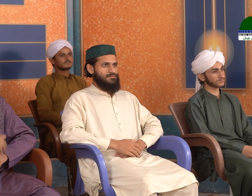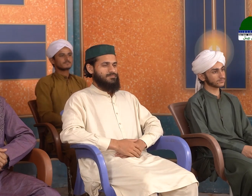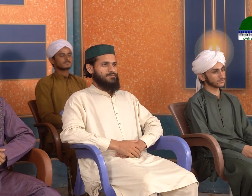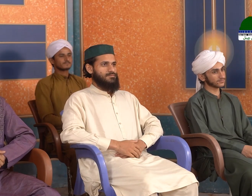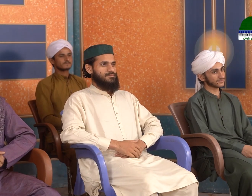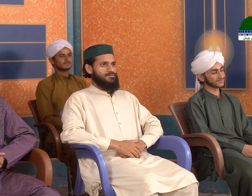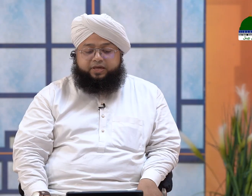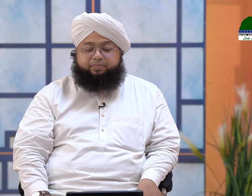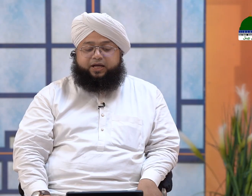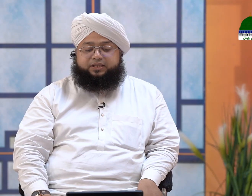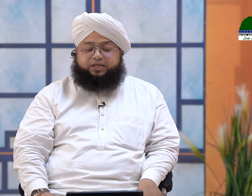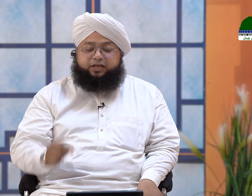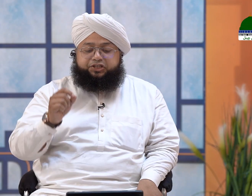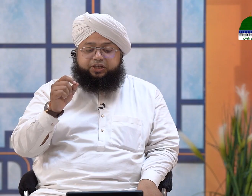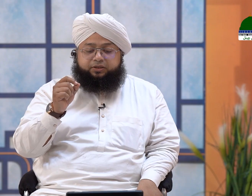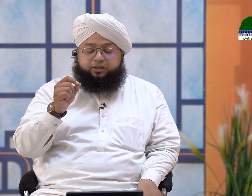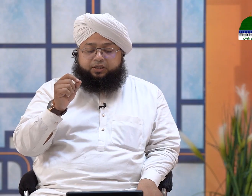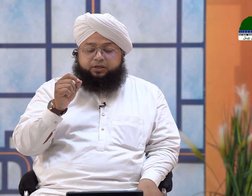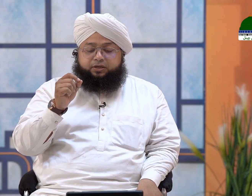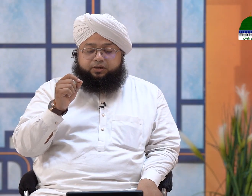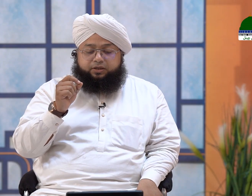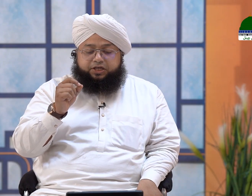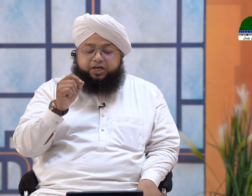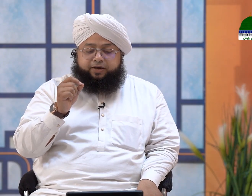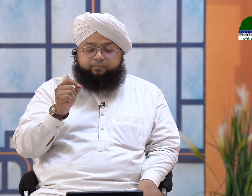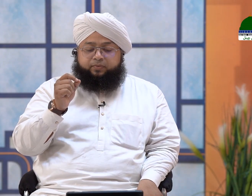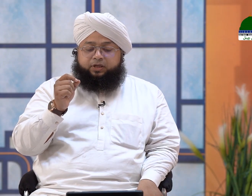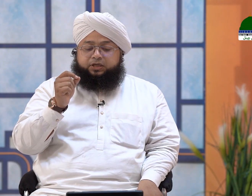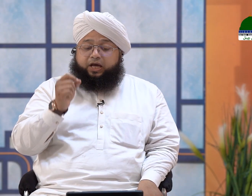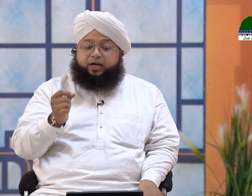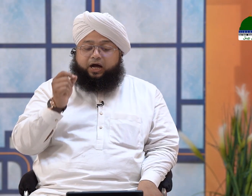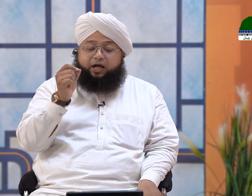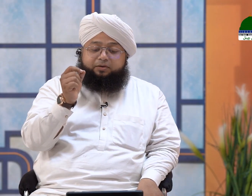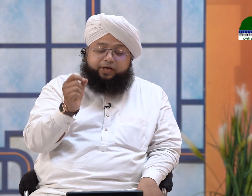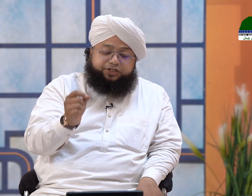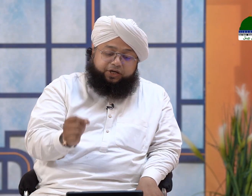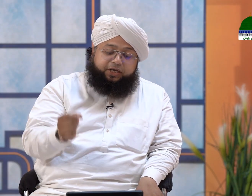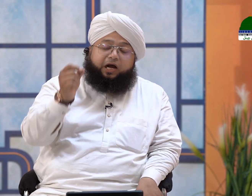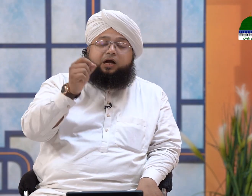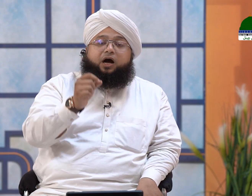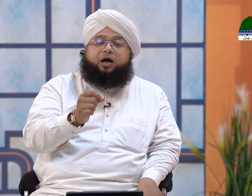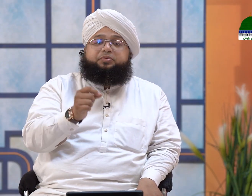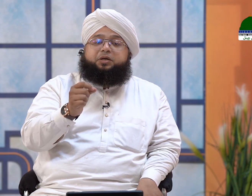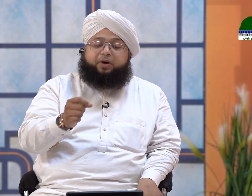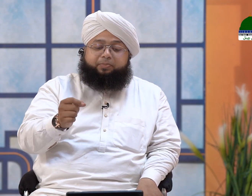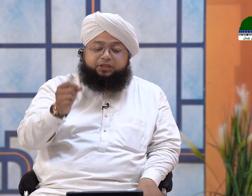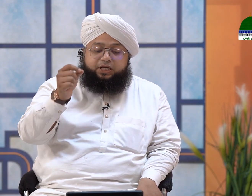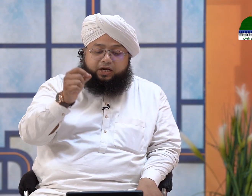سب سے پہلے یہ بات ذہن نشین رکھیے کہ ہر حال میں شرعی احکام کی پابندی